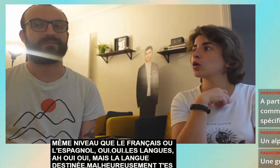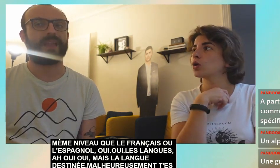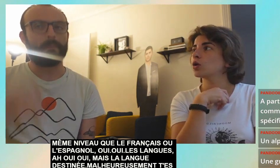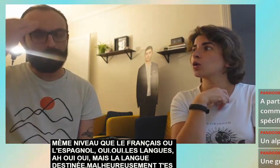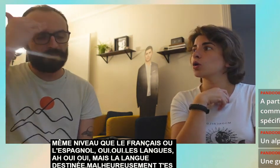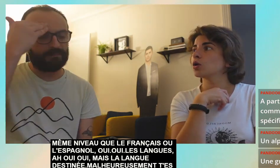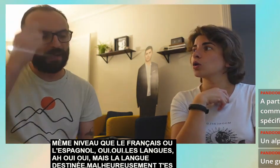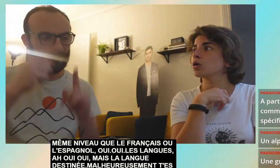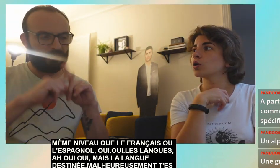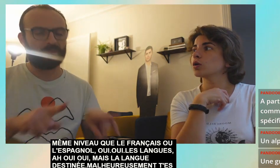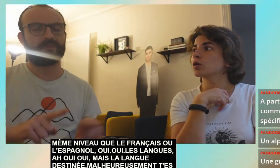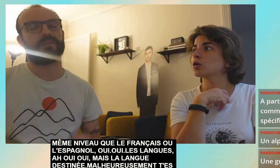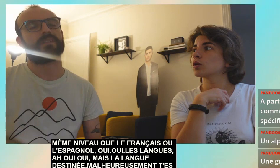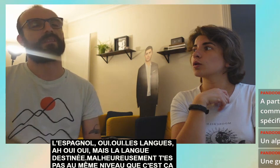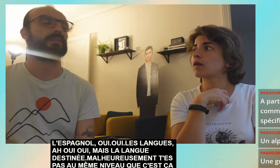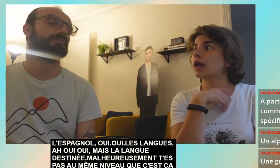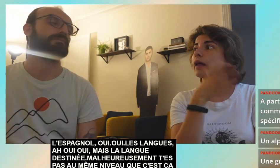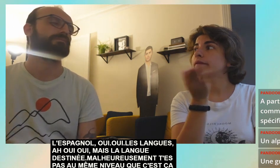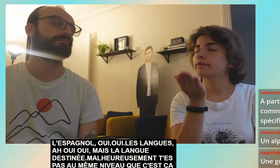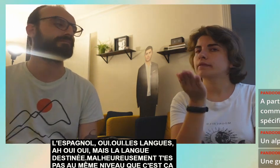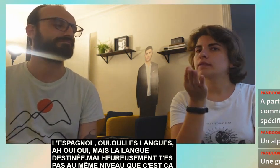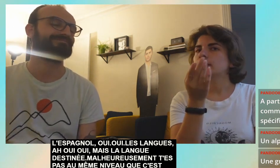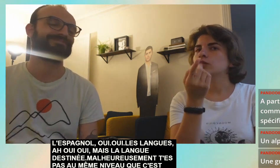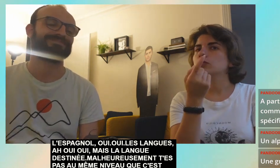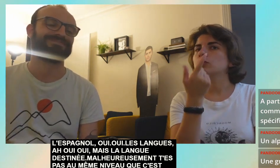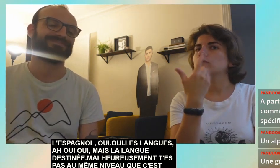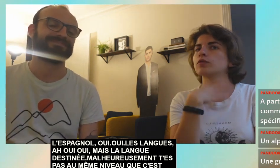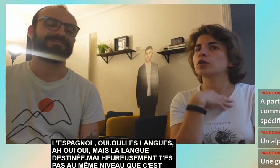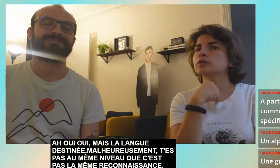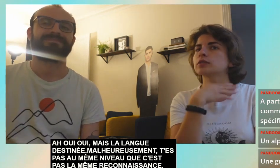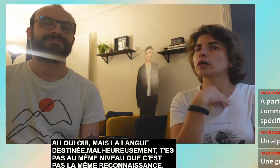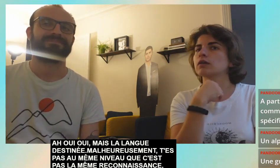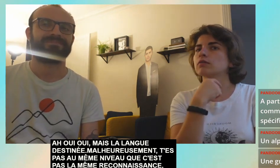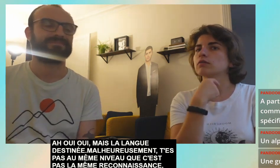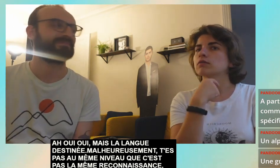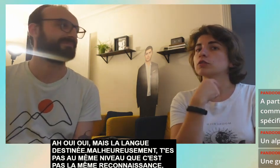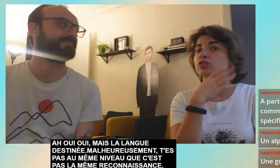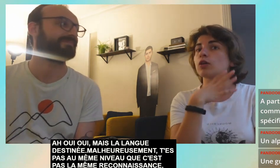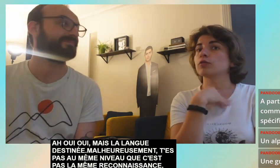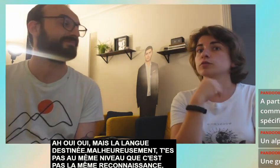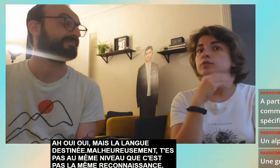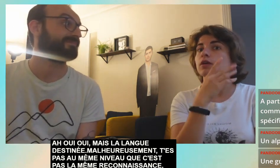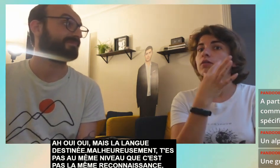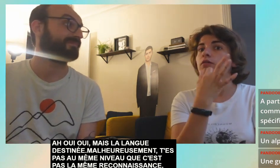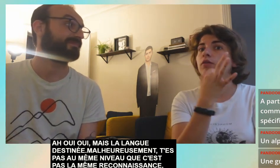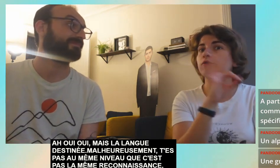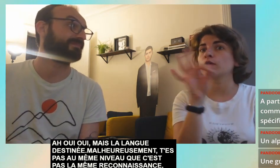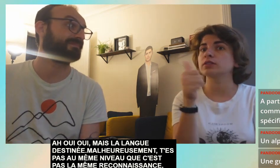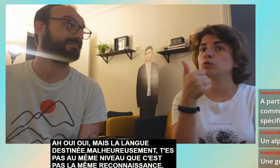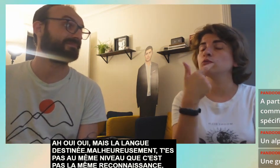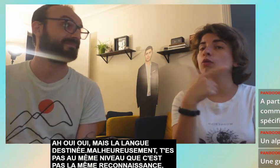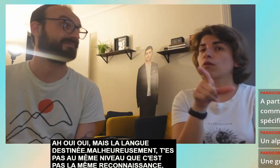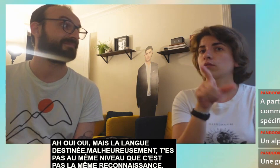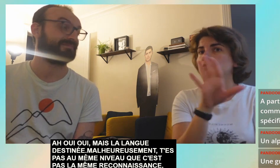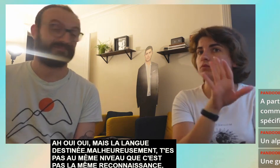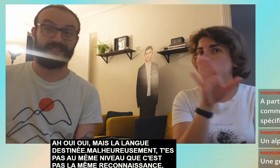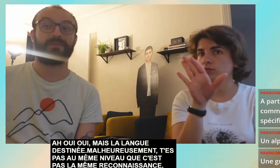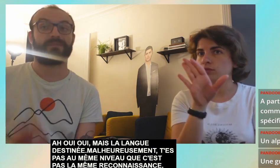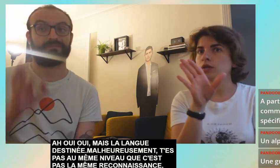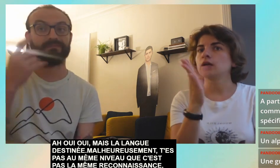T'as pas la même reconnaissance. Voilà. Le français, genre en France, c'est une langue. Ah oui.